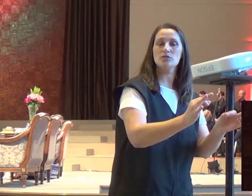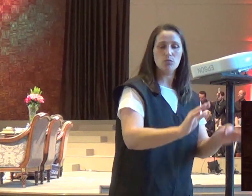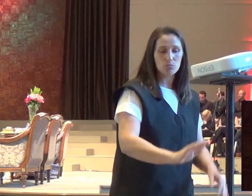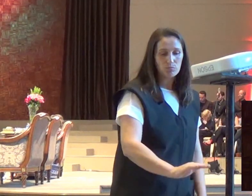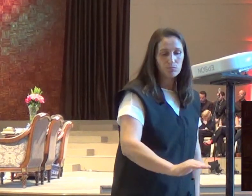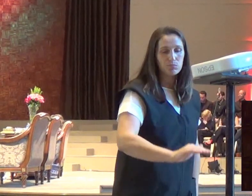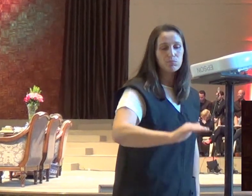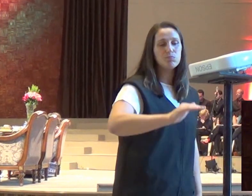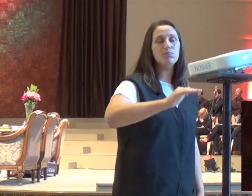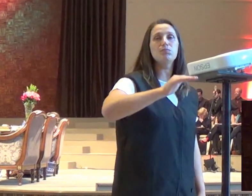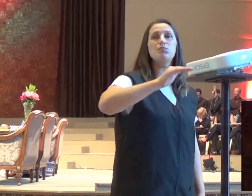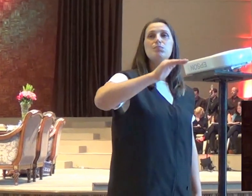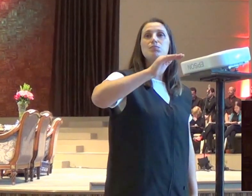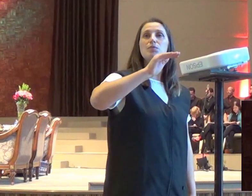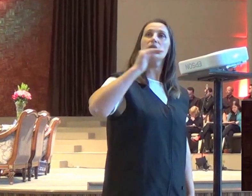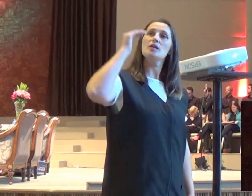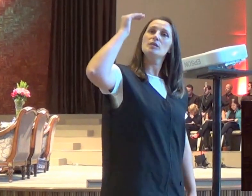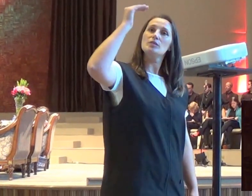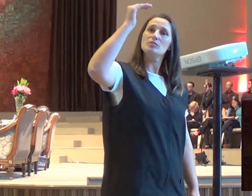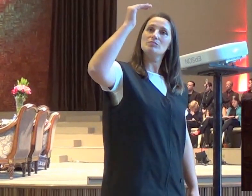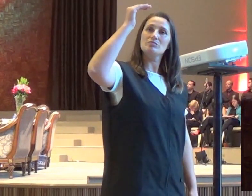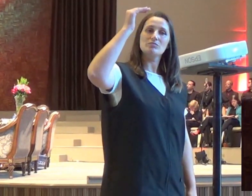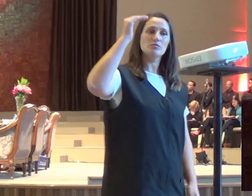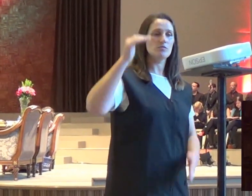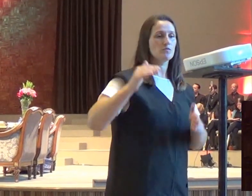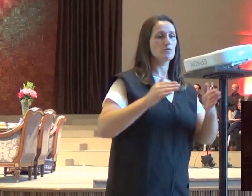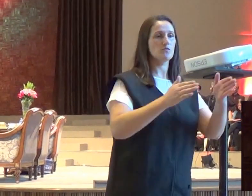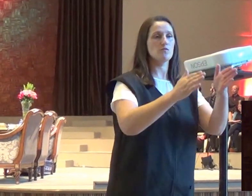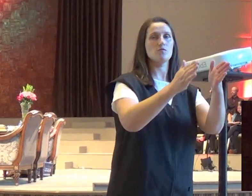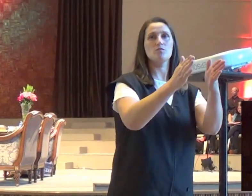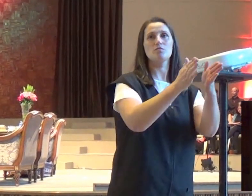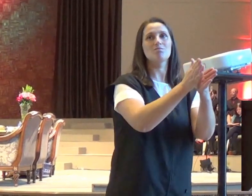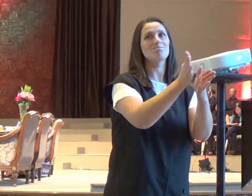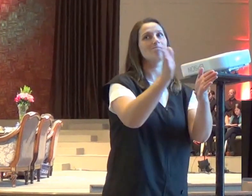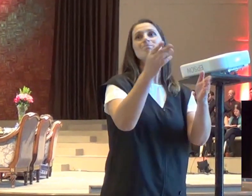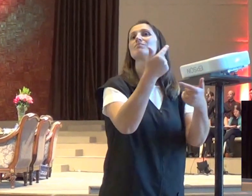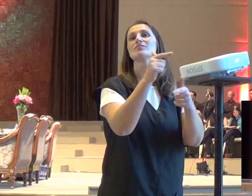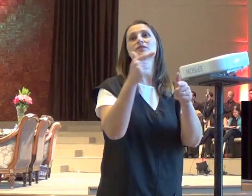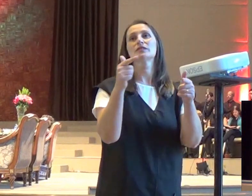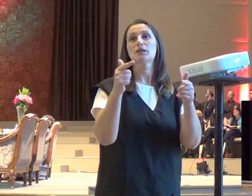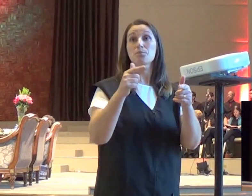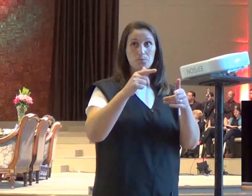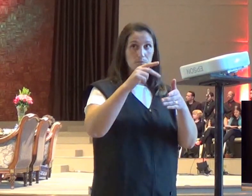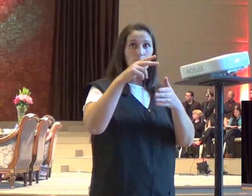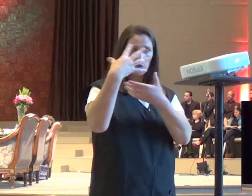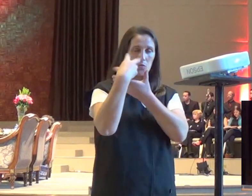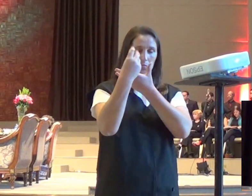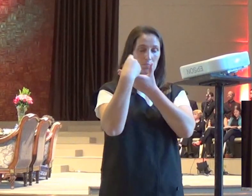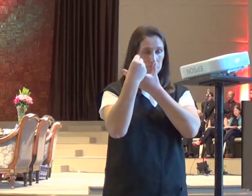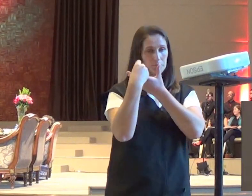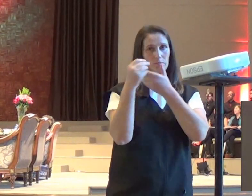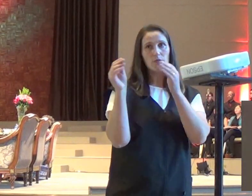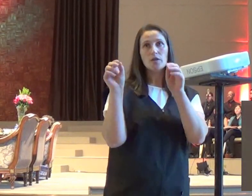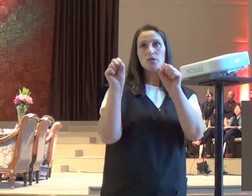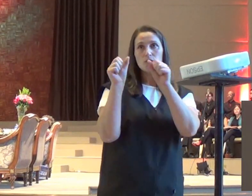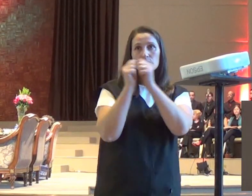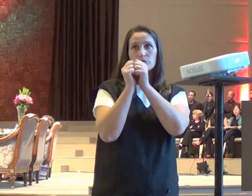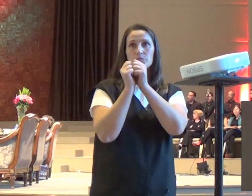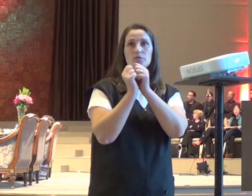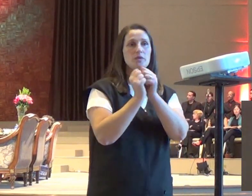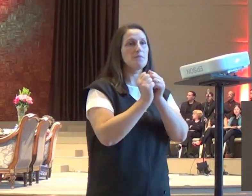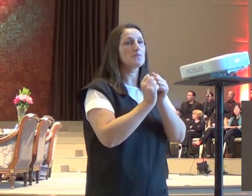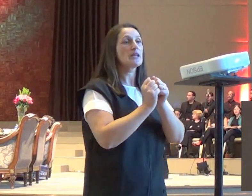quando for velho, não se desviará dele. Vamos tentar ler juntos? Você consegue enxergar aí? Vamos ler?